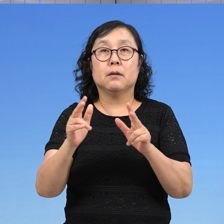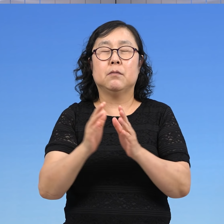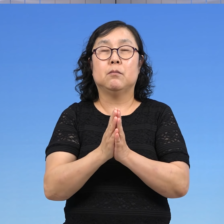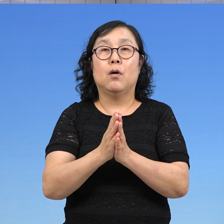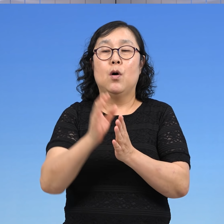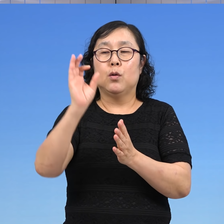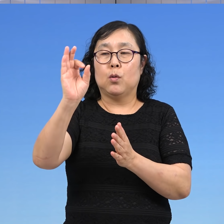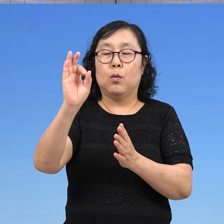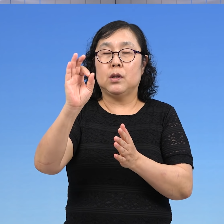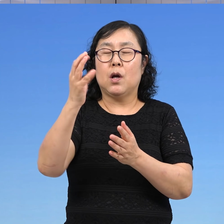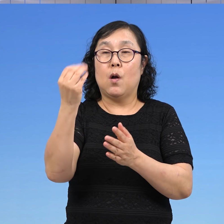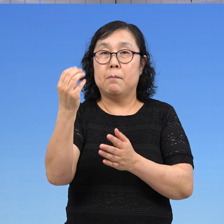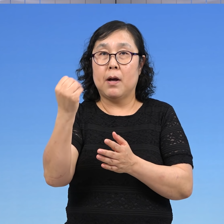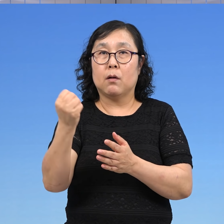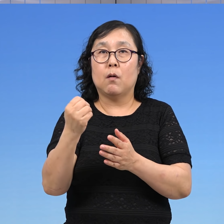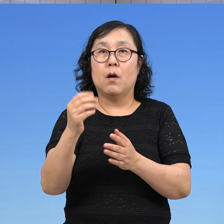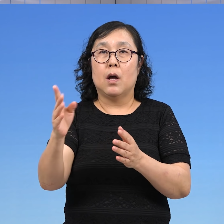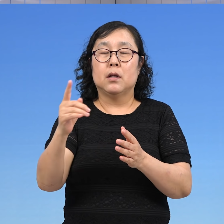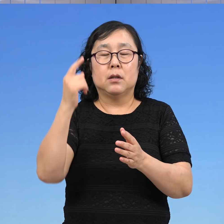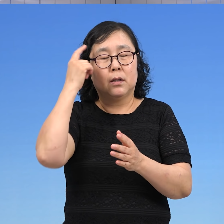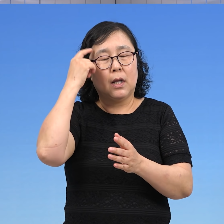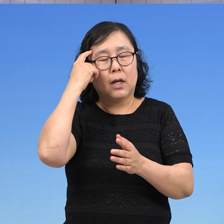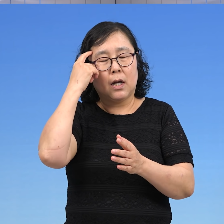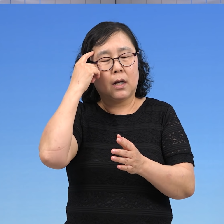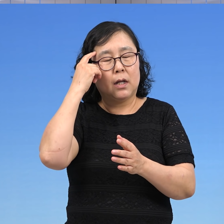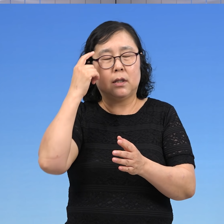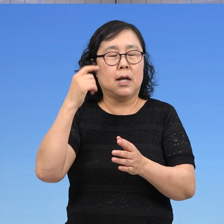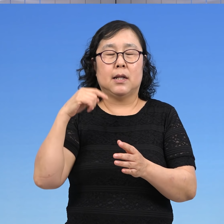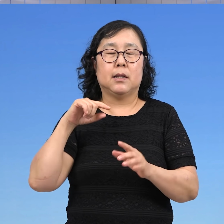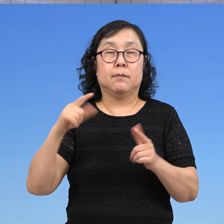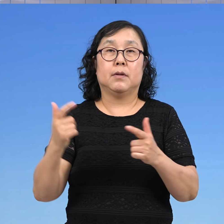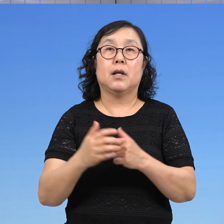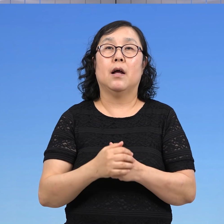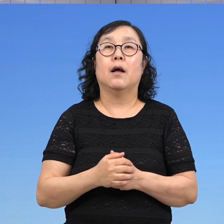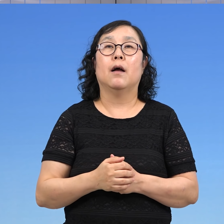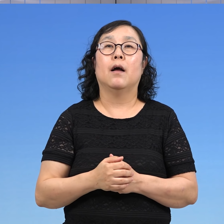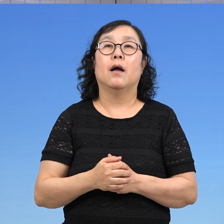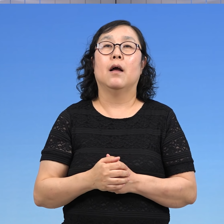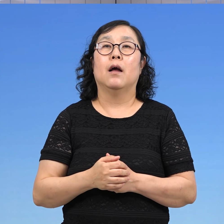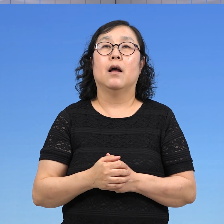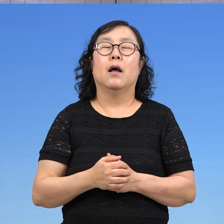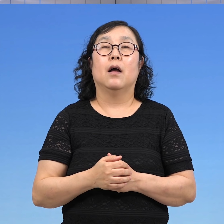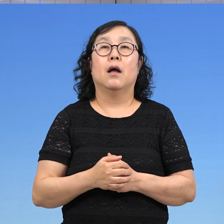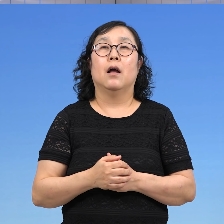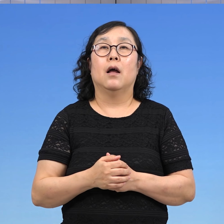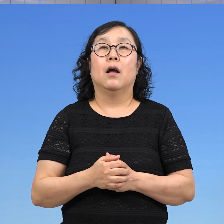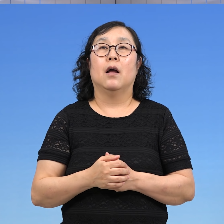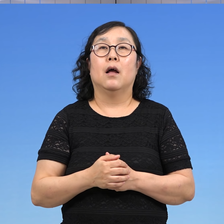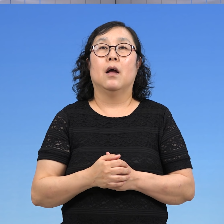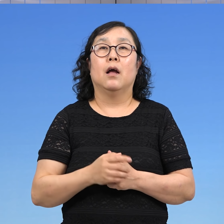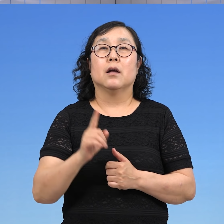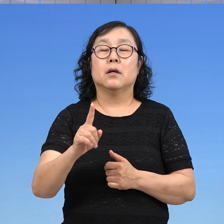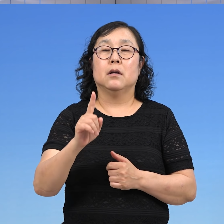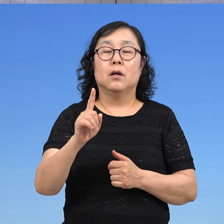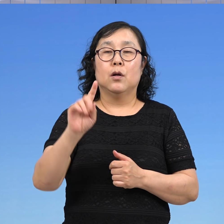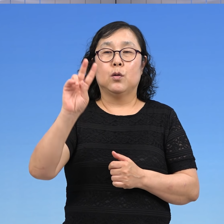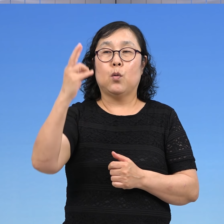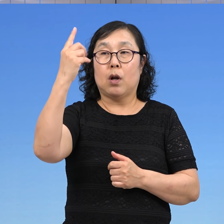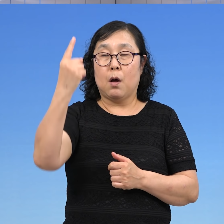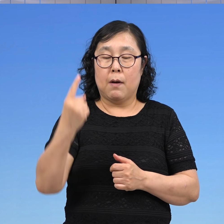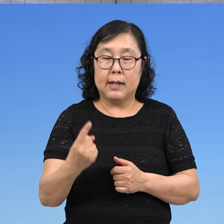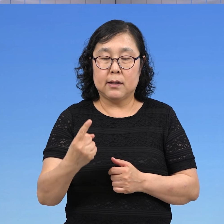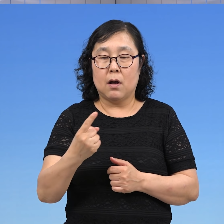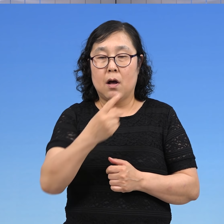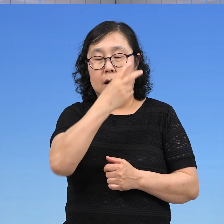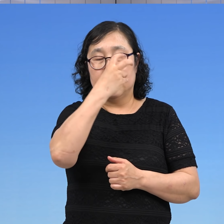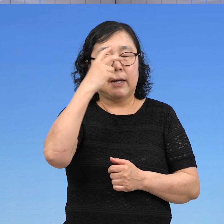지금 뭐 환율이 얼마고 뭐 시세가 어떻게 되가 하루도 알아본 거 없습니다 오죽하면 은 그날 첫날 밤에 한국에